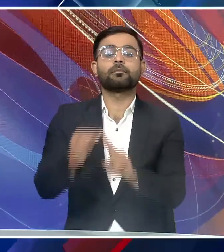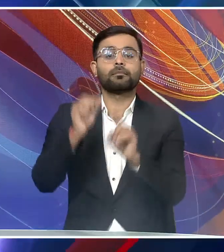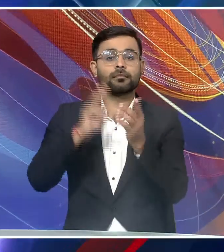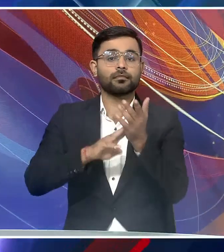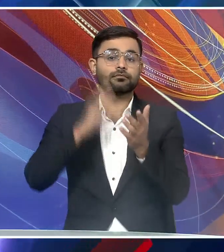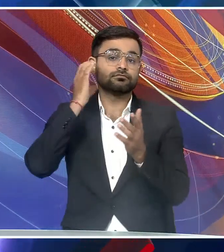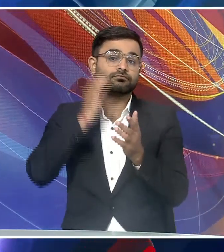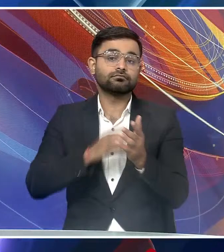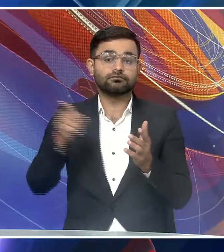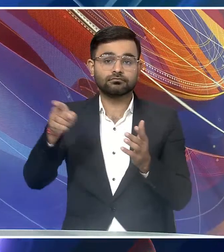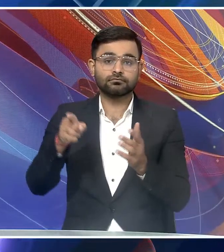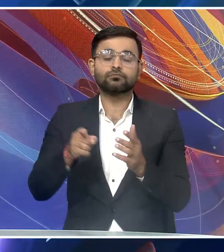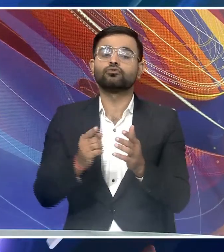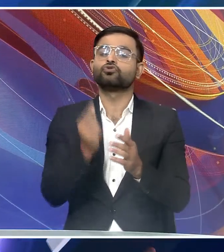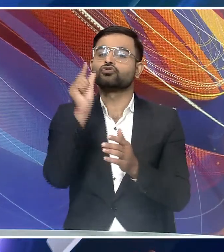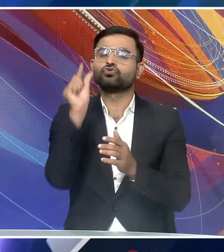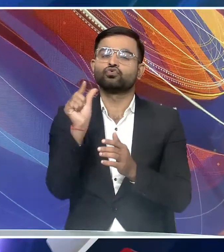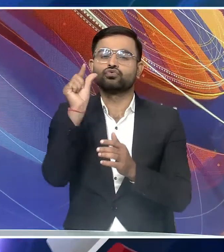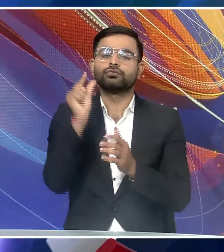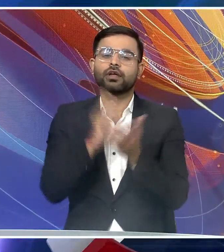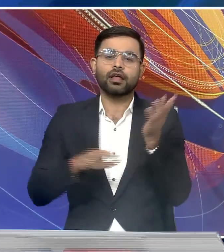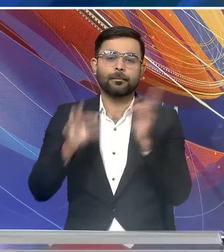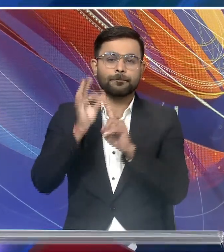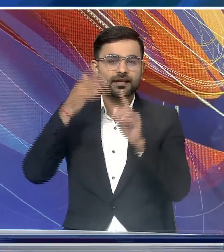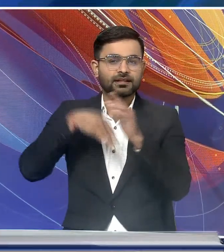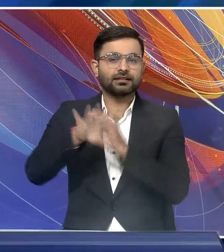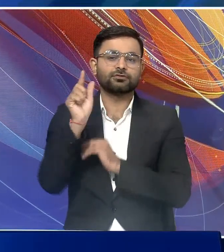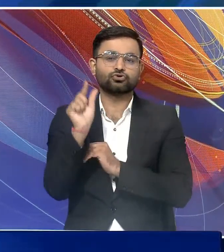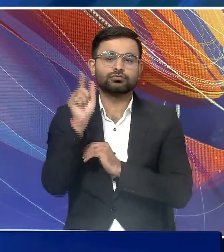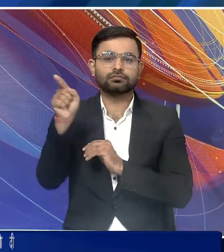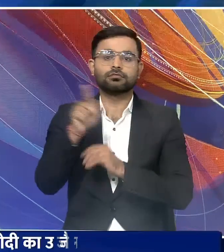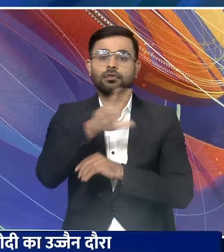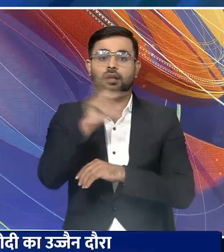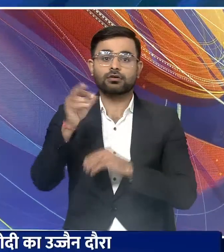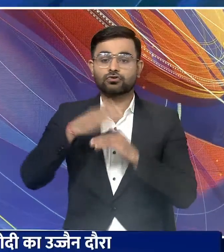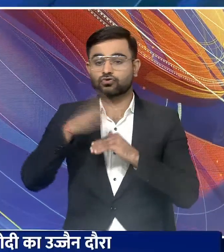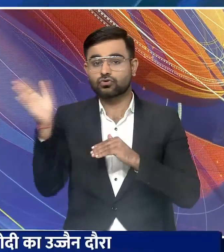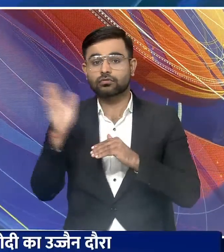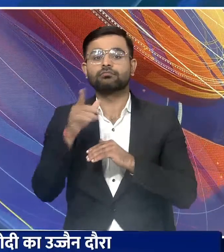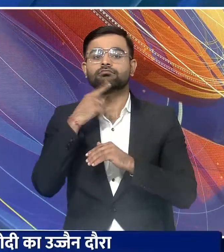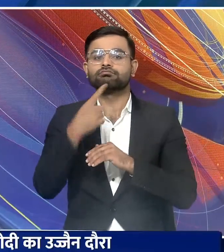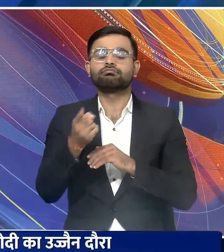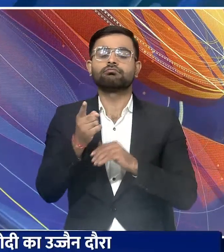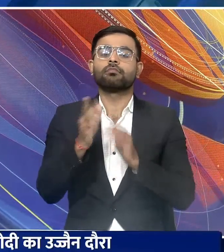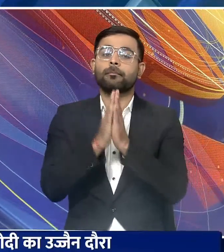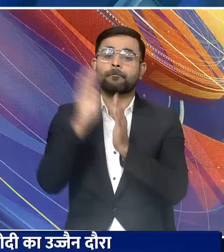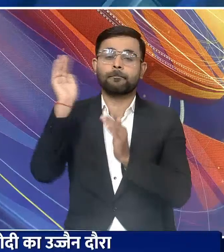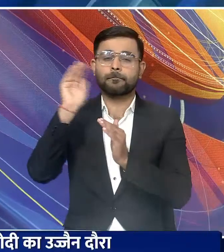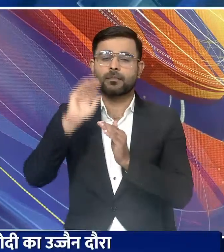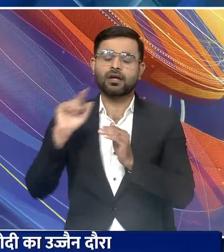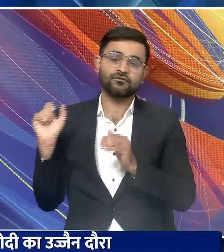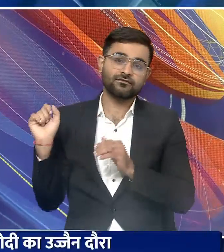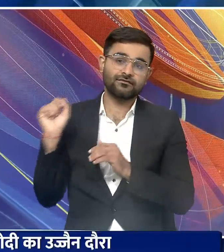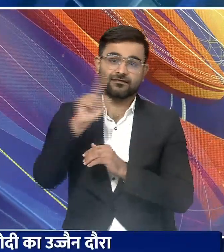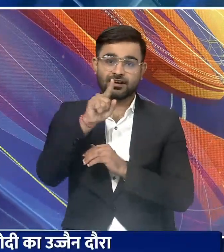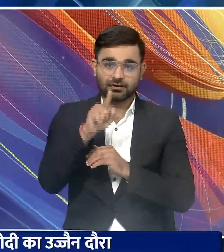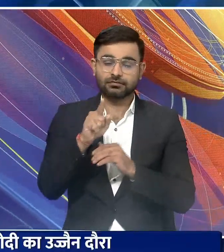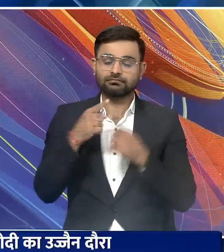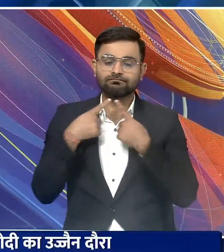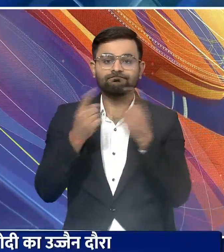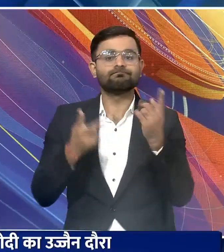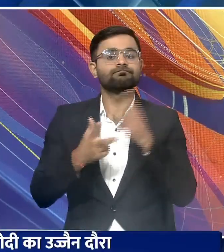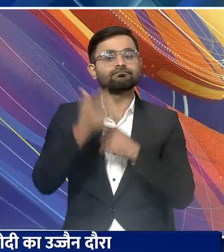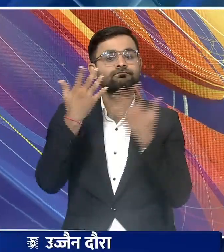प्रधानमंत्री नरेंद्र मोदी ने उज्जैन में 800 करोड़ से अधिक की लागत से बन रहे महाकाल लोक के पहले फेज का लोकार्पण